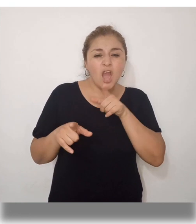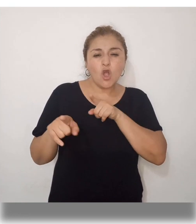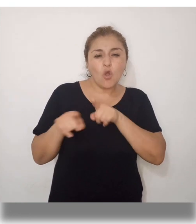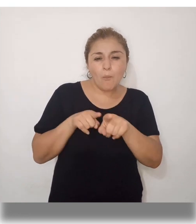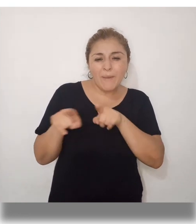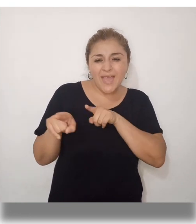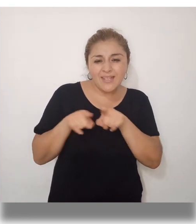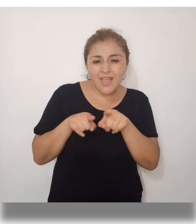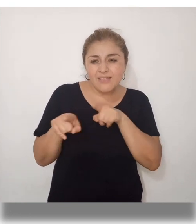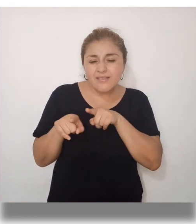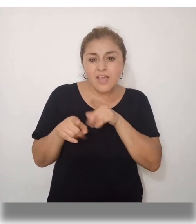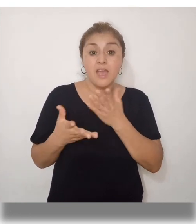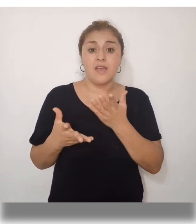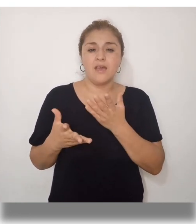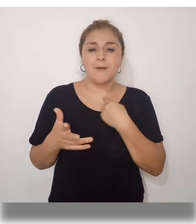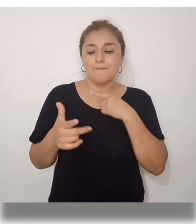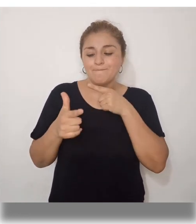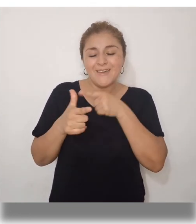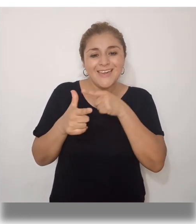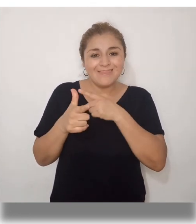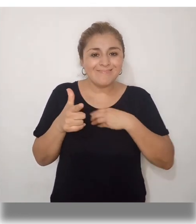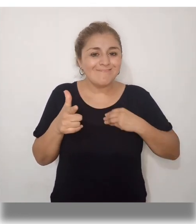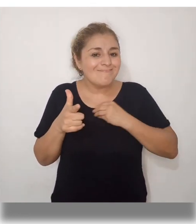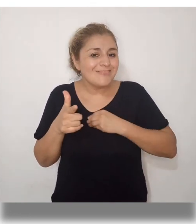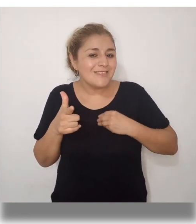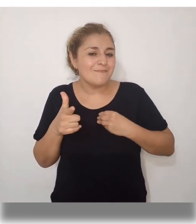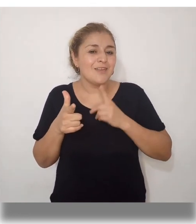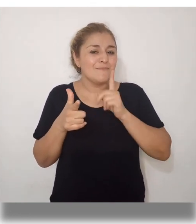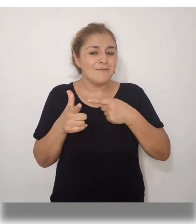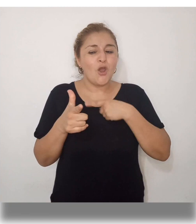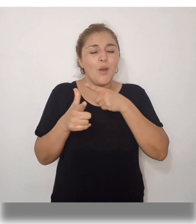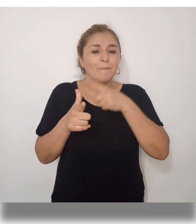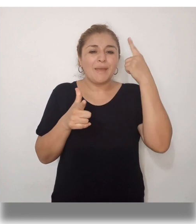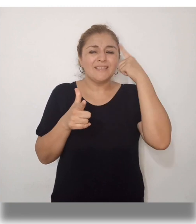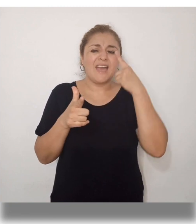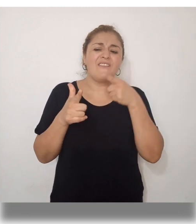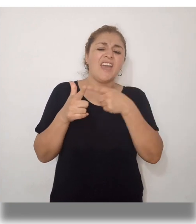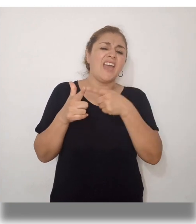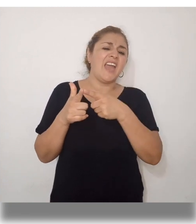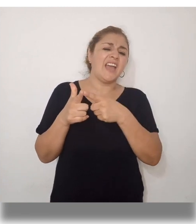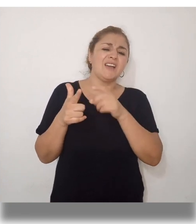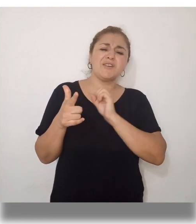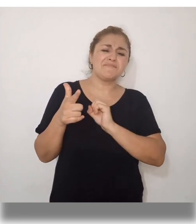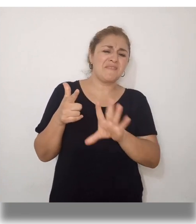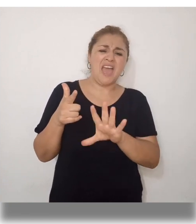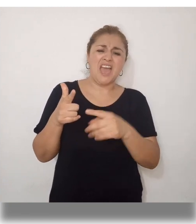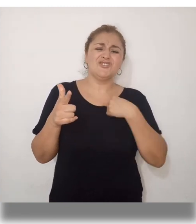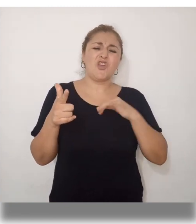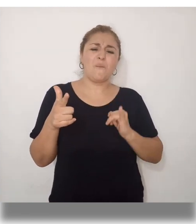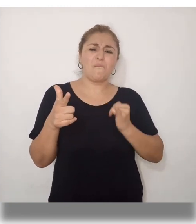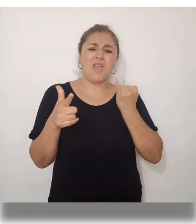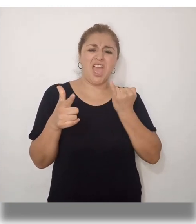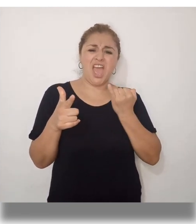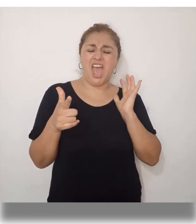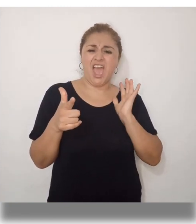yo pero si el otro es peor que yo Esto me va a dar una